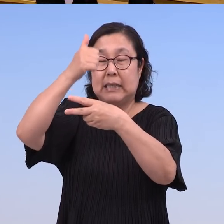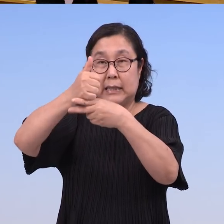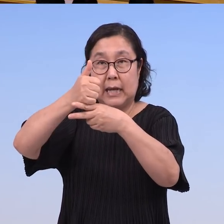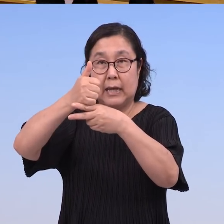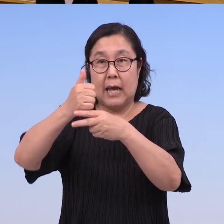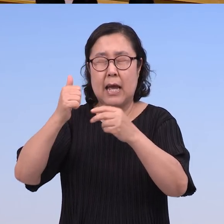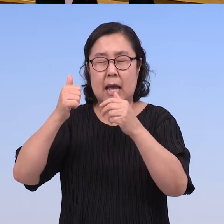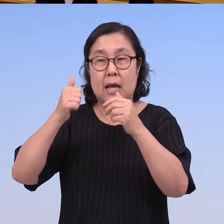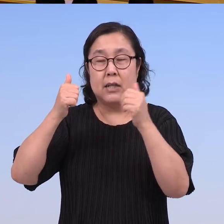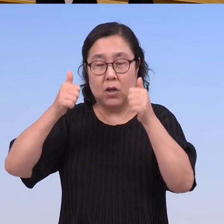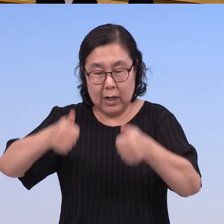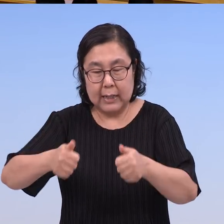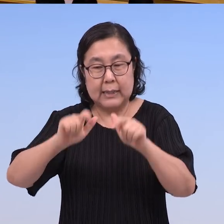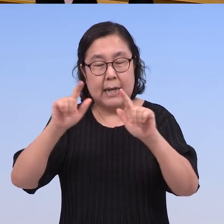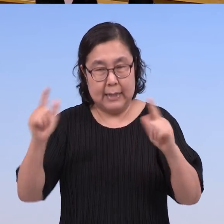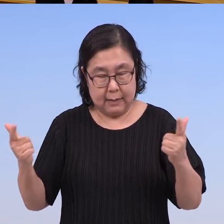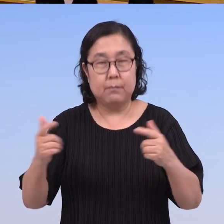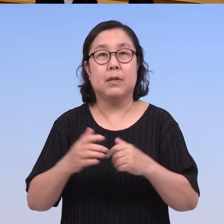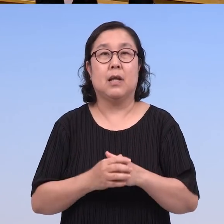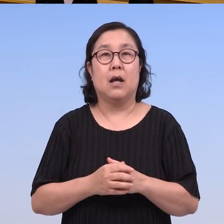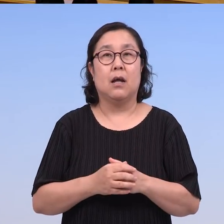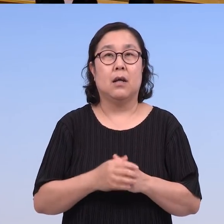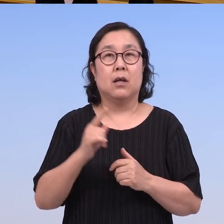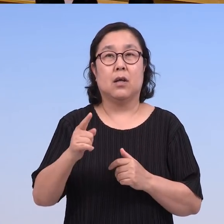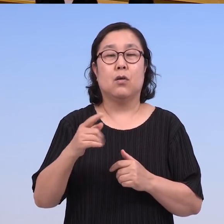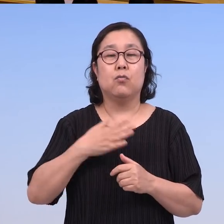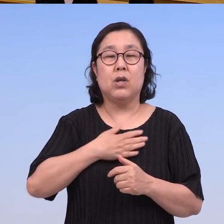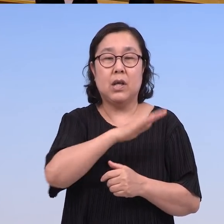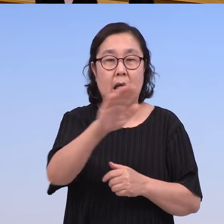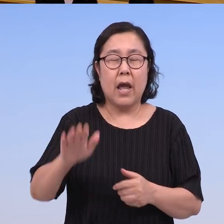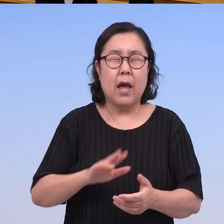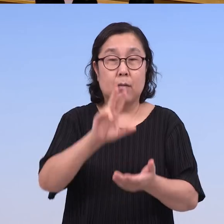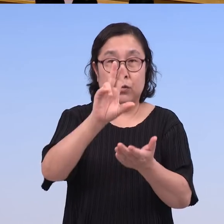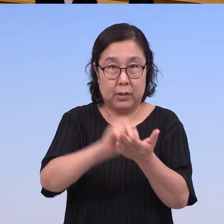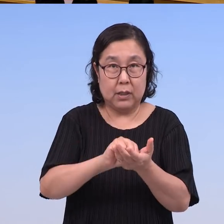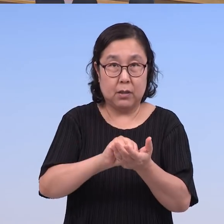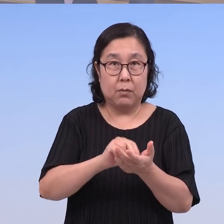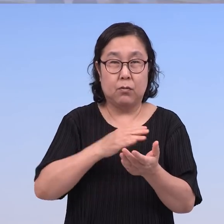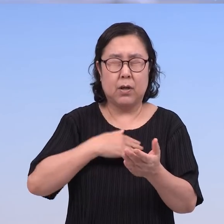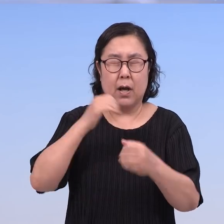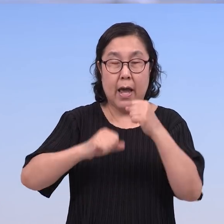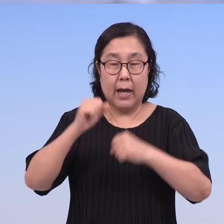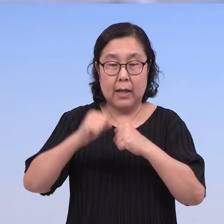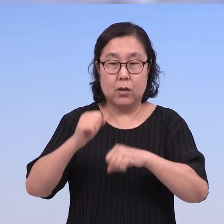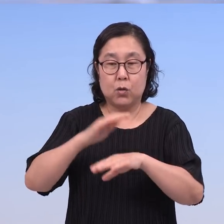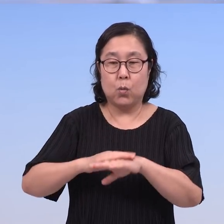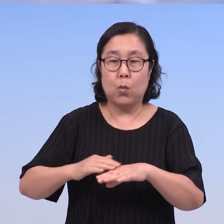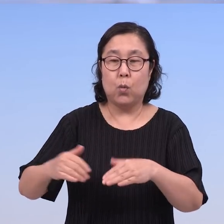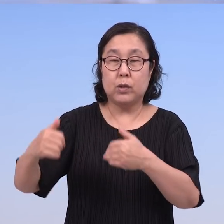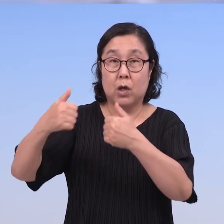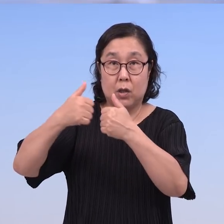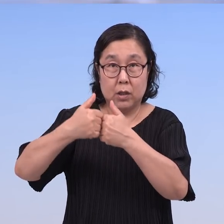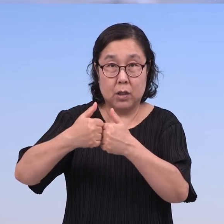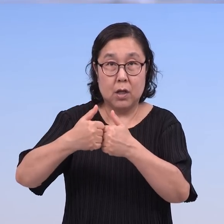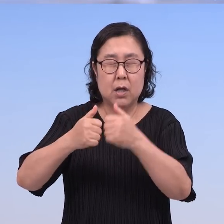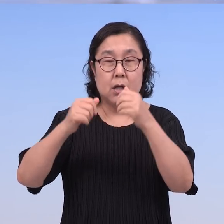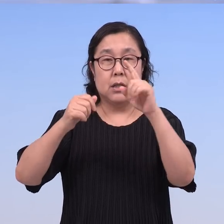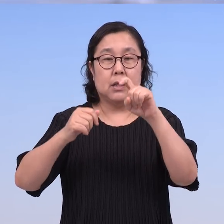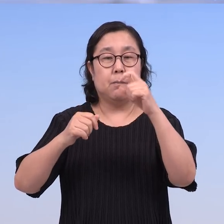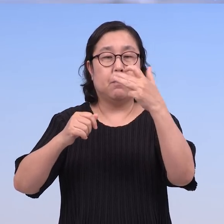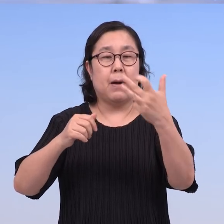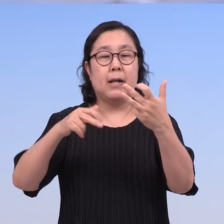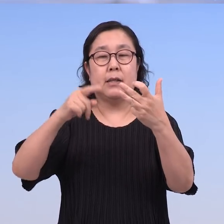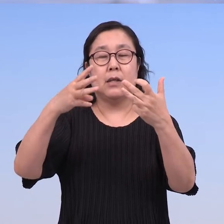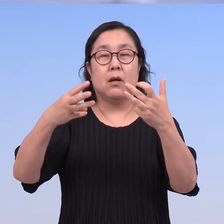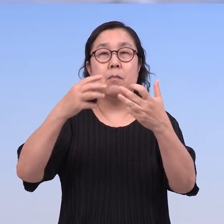저나 여러분이 갖고 있는 문제점이 바로 여기에서 발견되는 거 아닙니까? 우리가 행하는 도전, 우리의 시도는